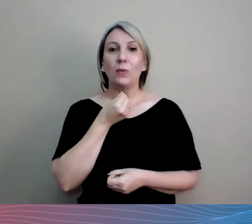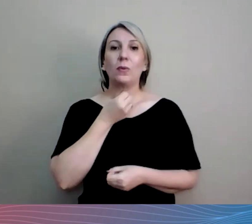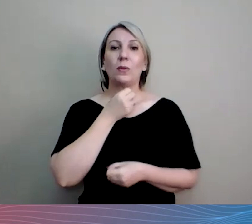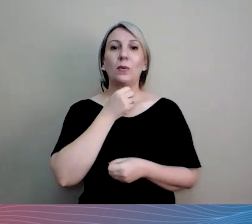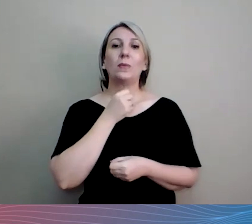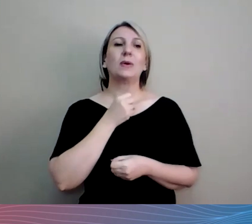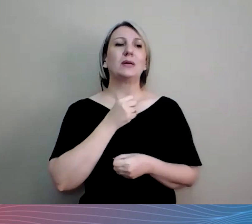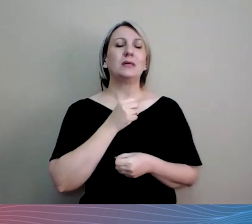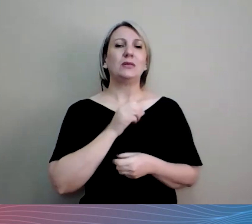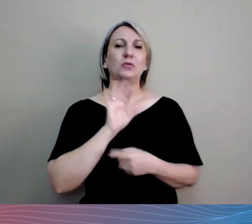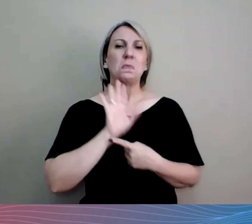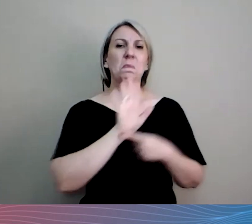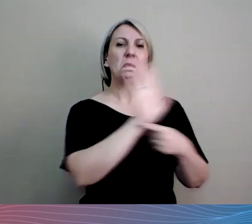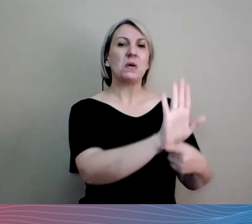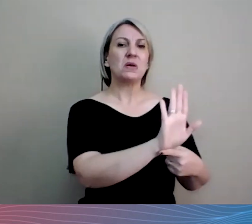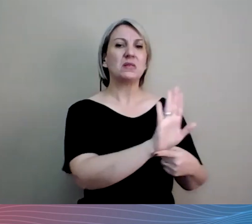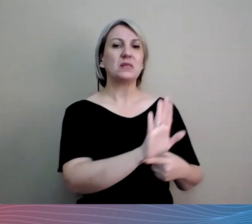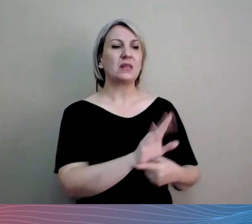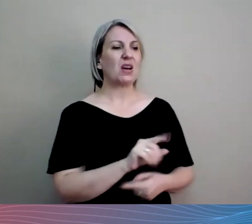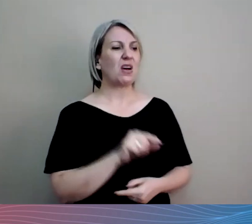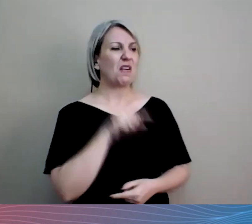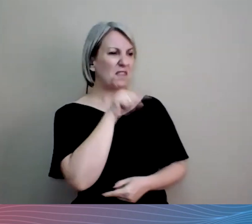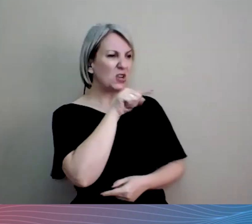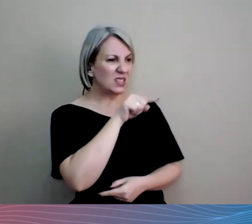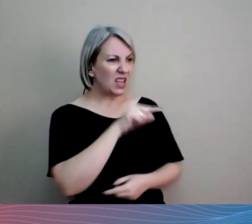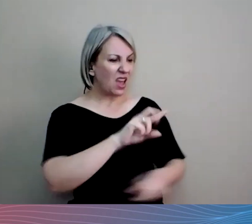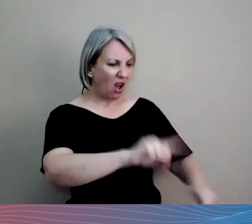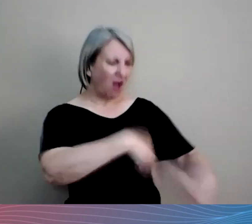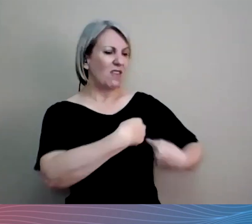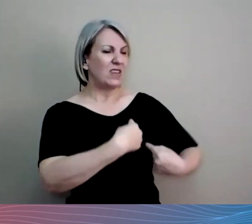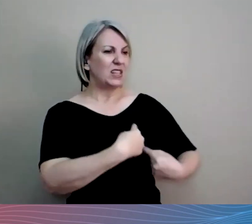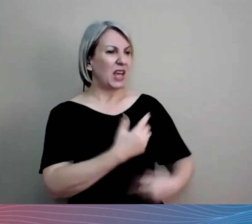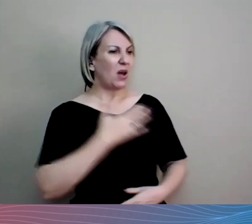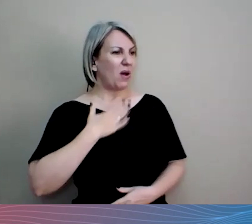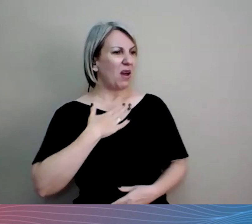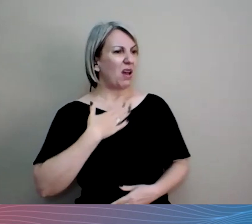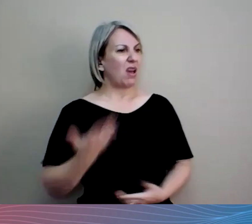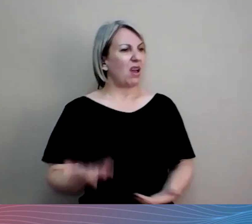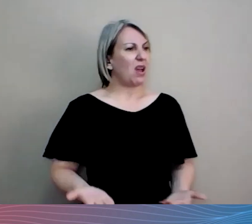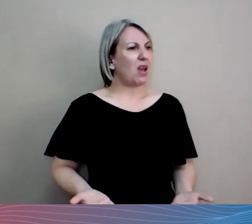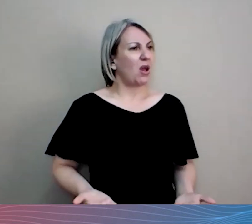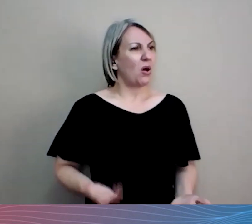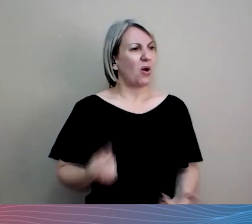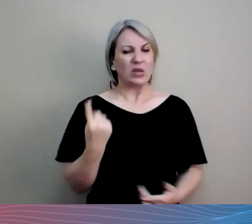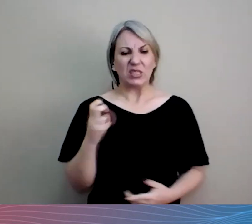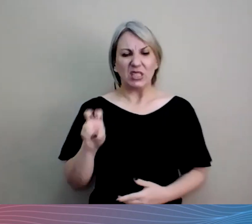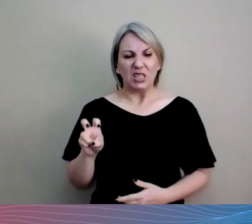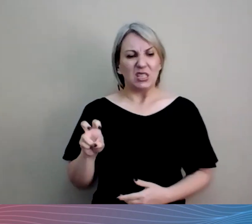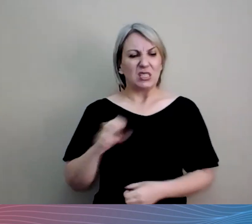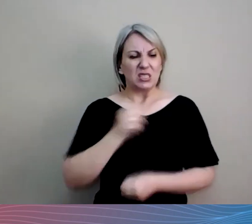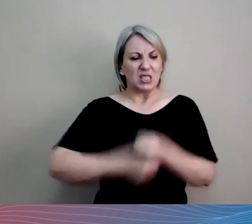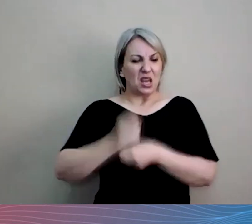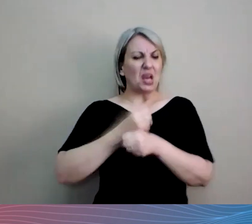e mostra, tá vendo, 15 anos atrás você fez isso comigo, é ou não é? Mas é tão